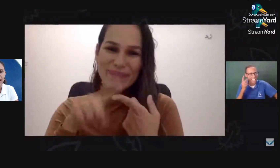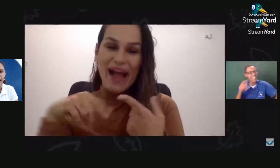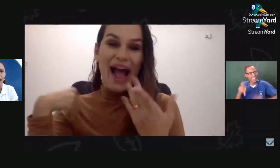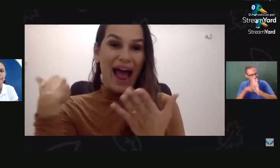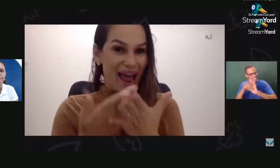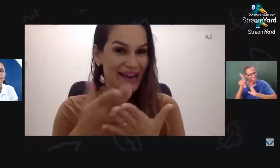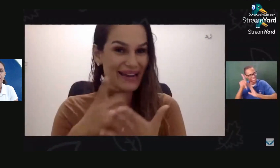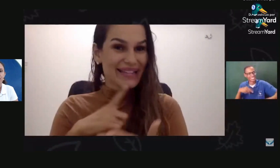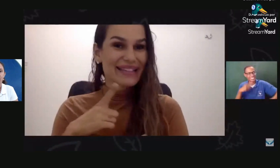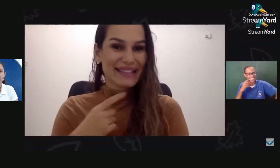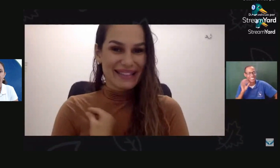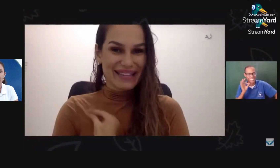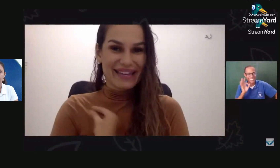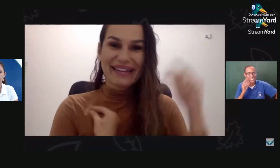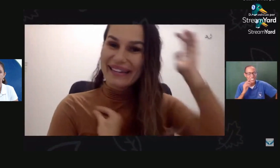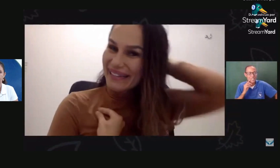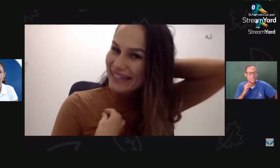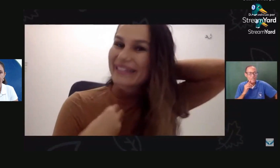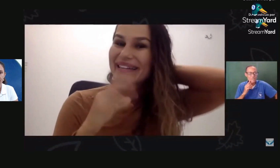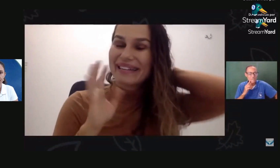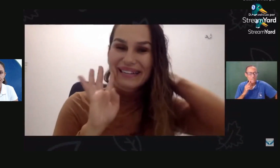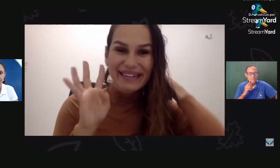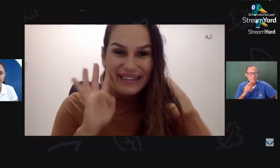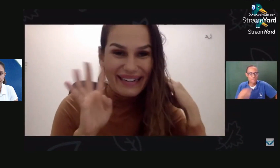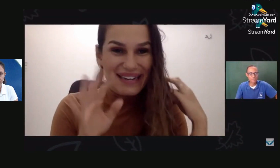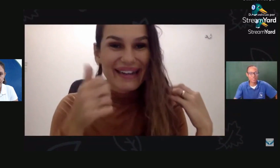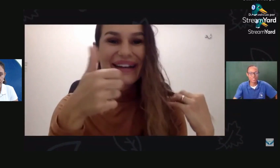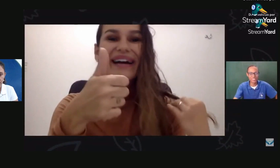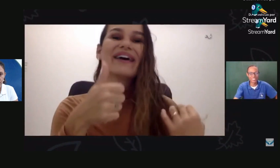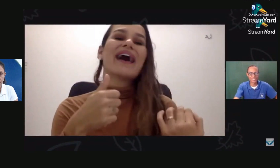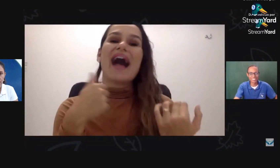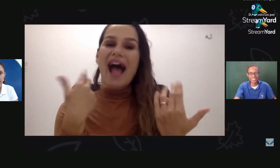no Ceará. E